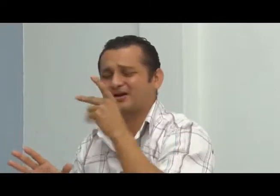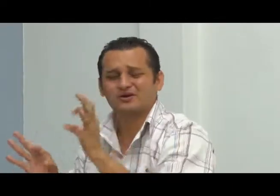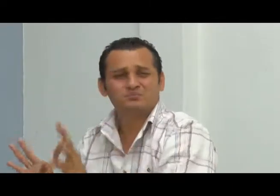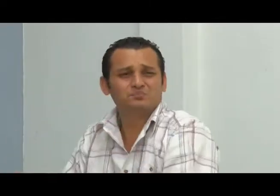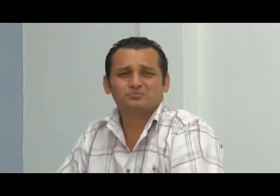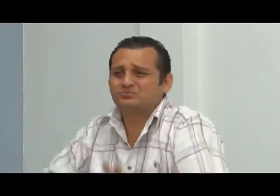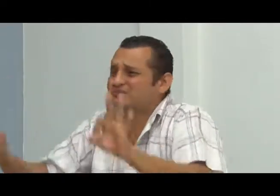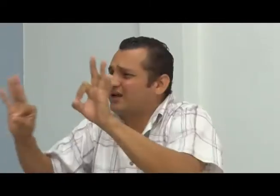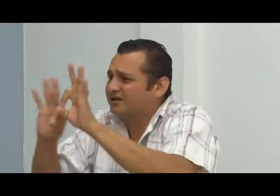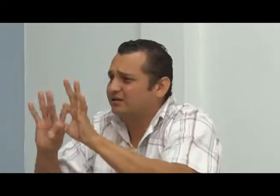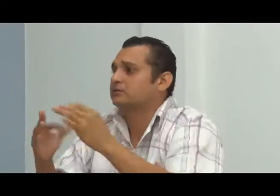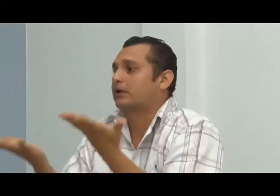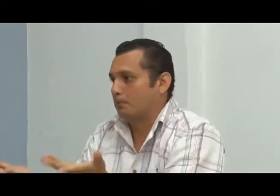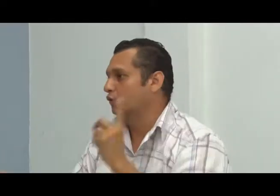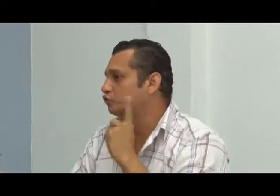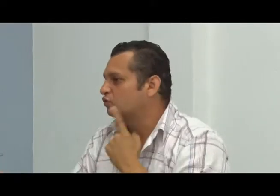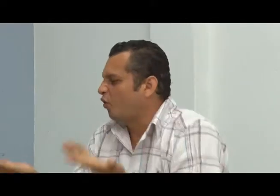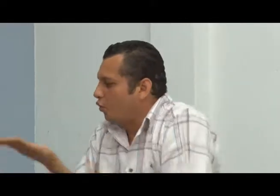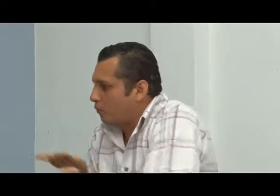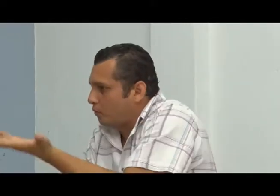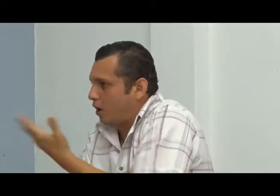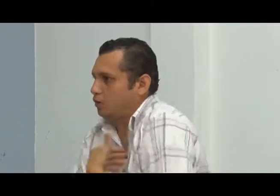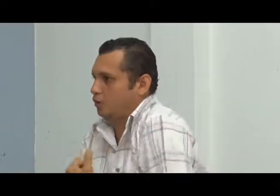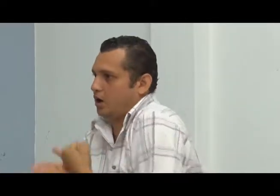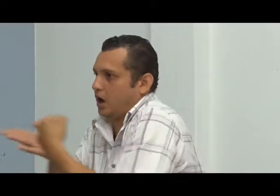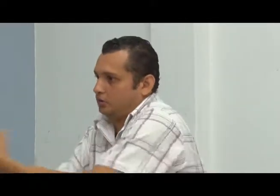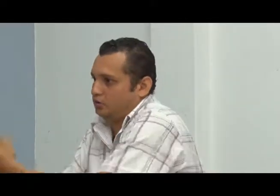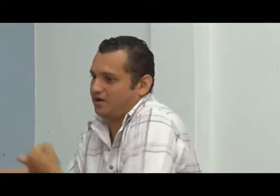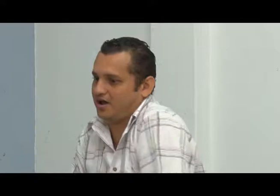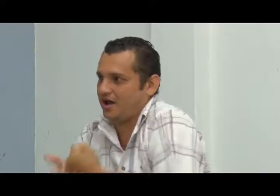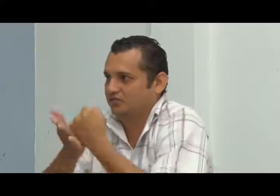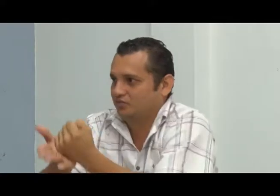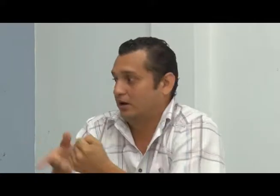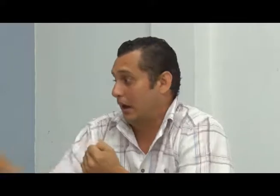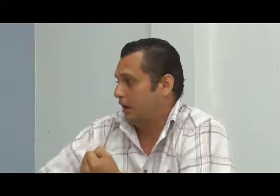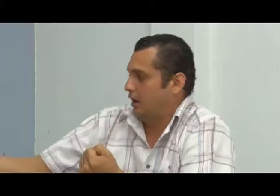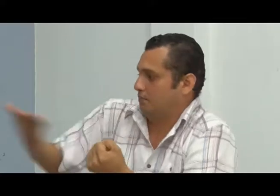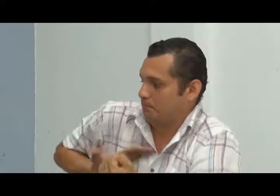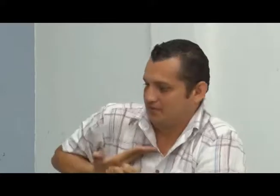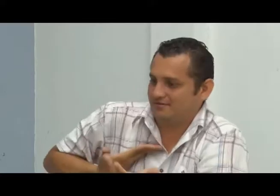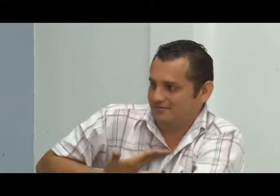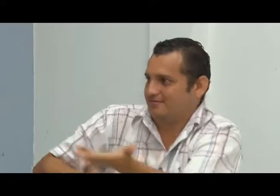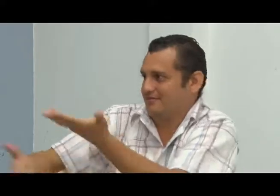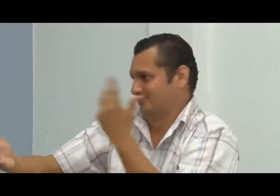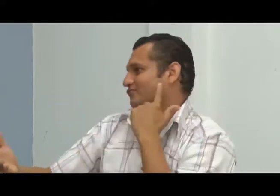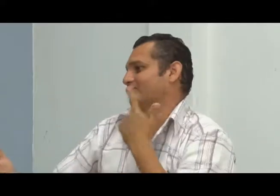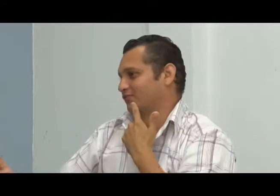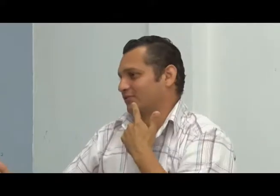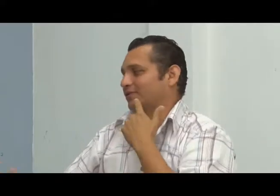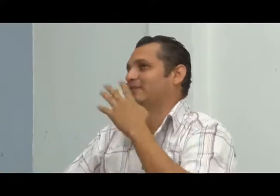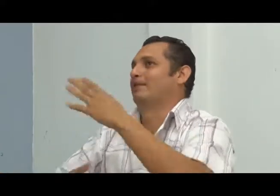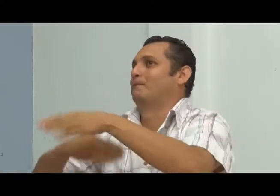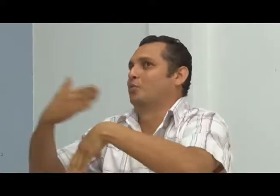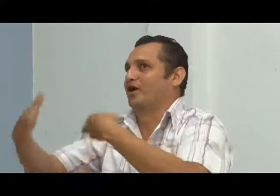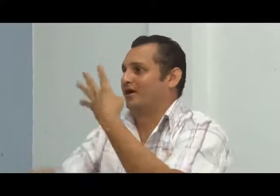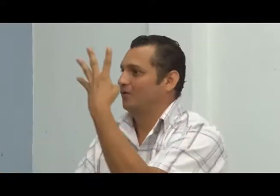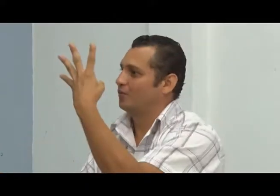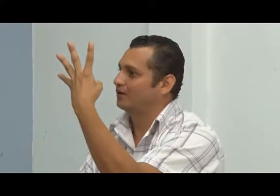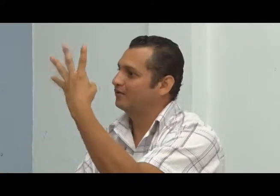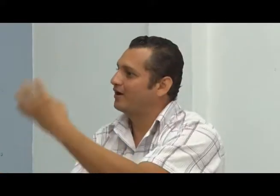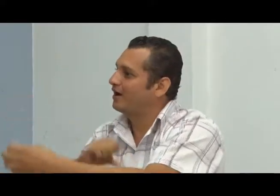eran más significados. Para mí era importante como sordo compartir, pedir ayuda, por favor, ayúdenme. Y